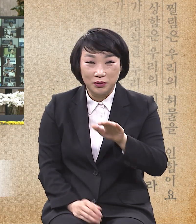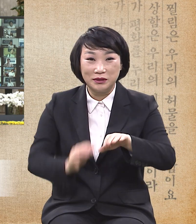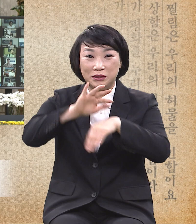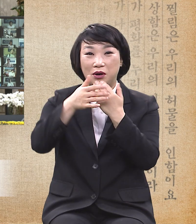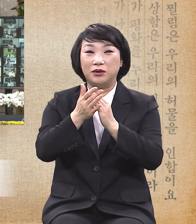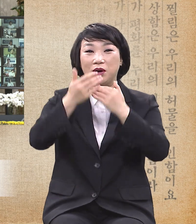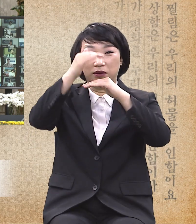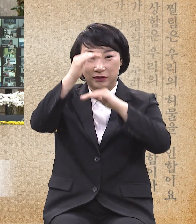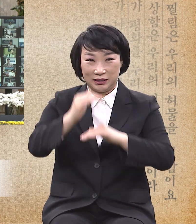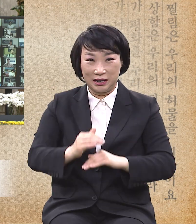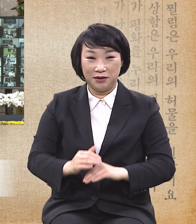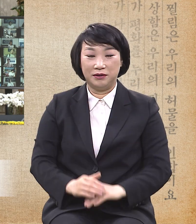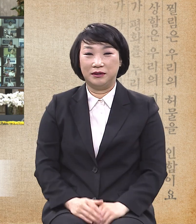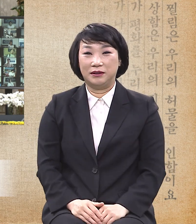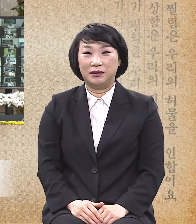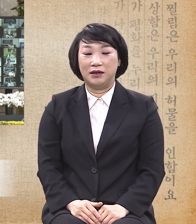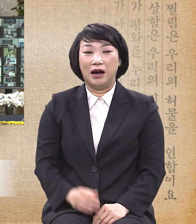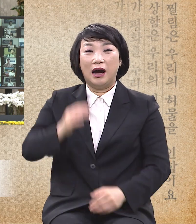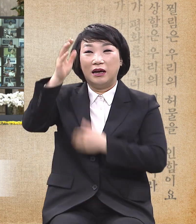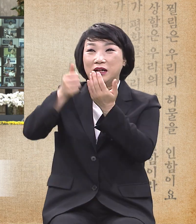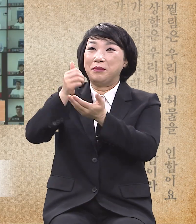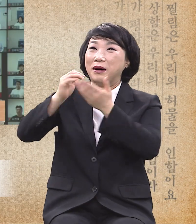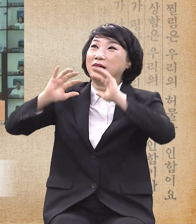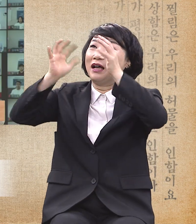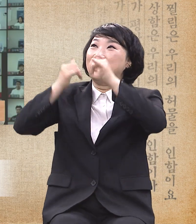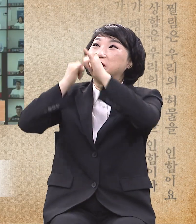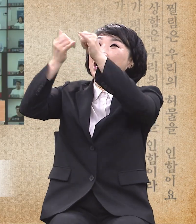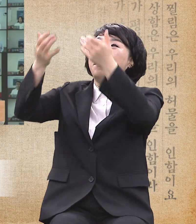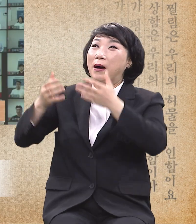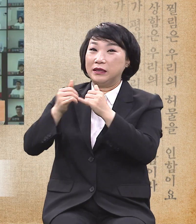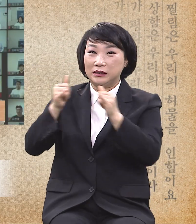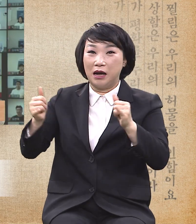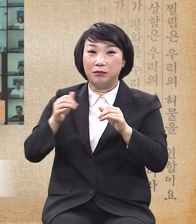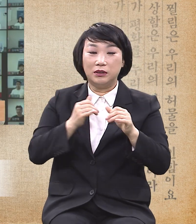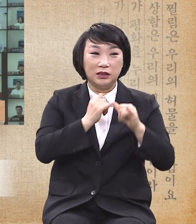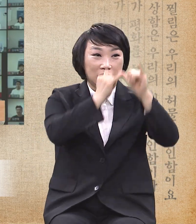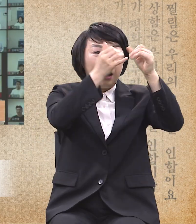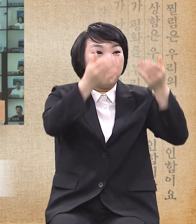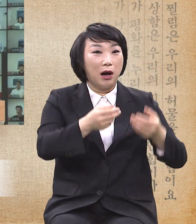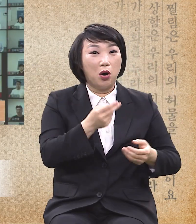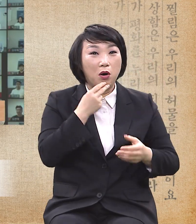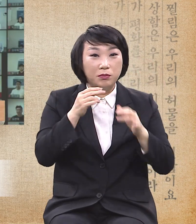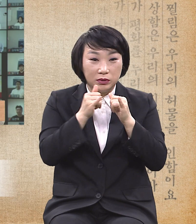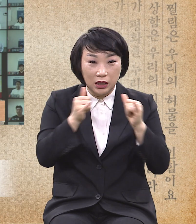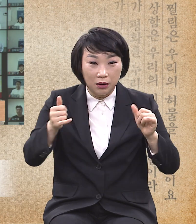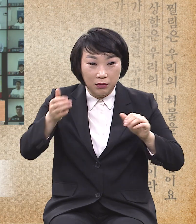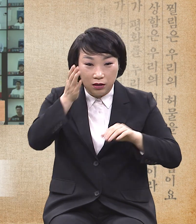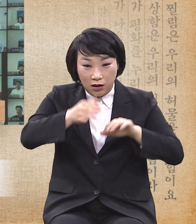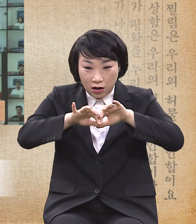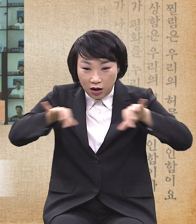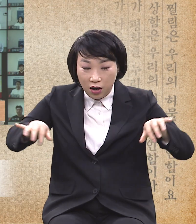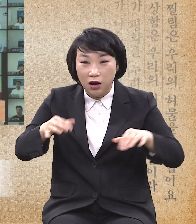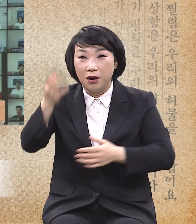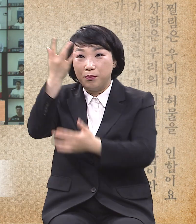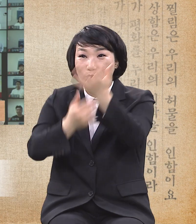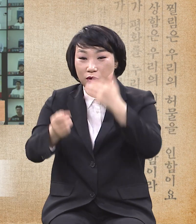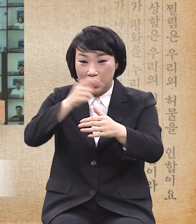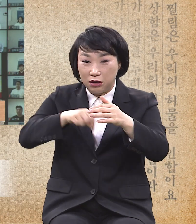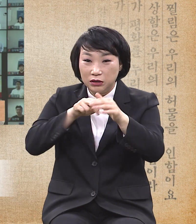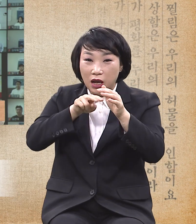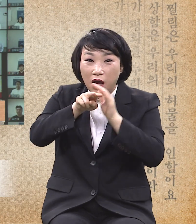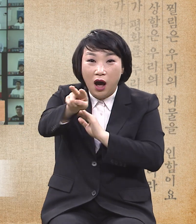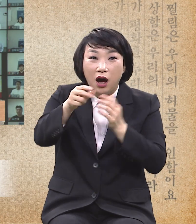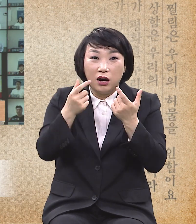말하고 있습니다. 하늘의 상을 받을 자와 사상을 받지 못할 자, 불 가운데서